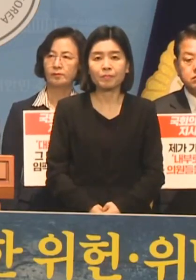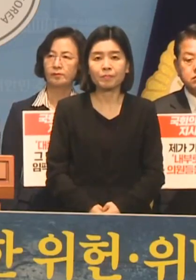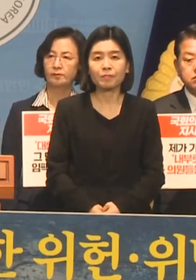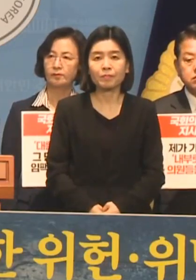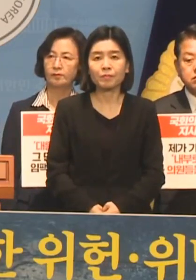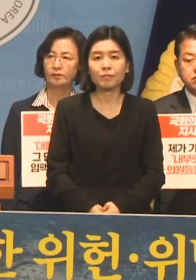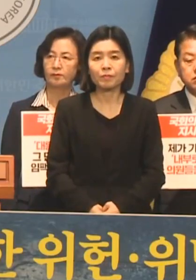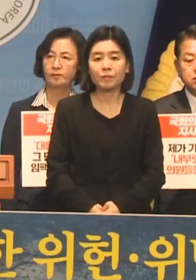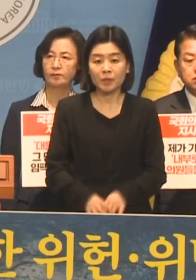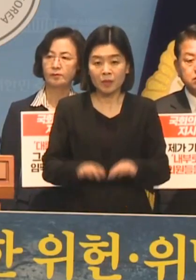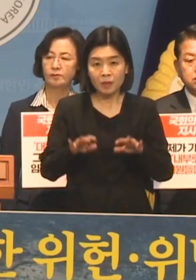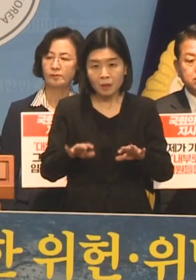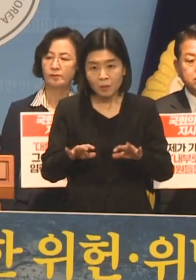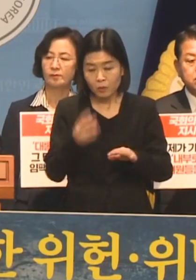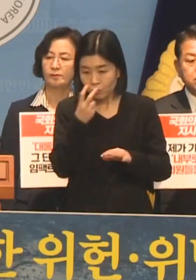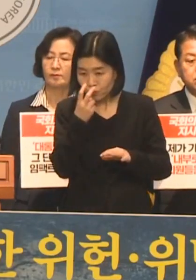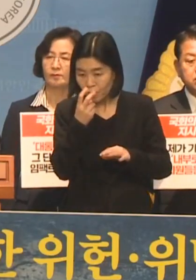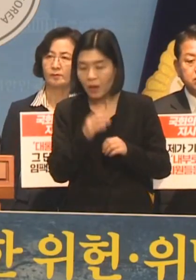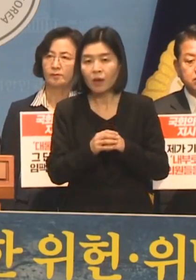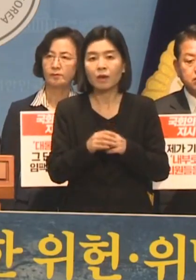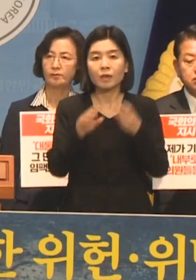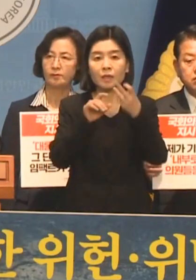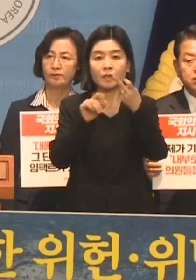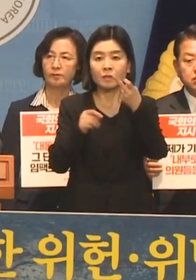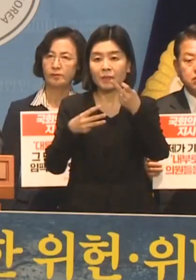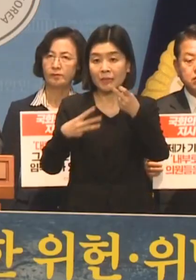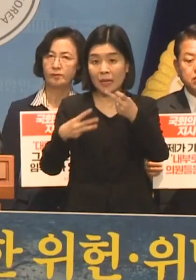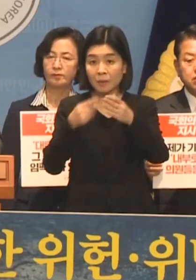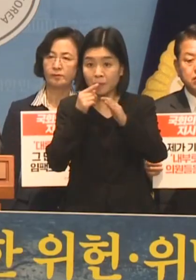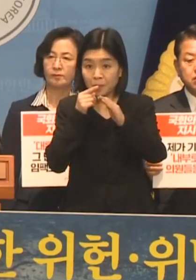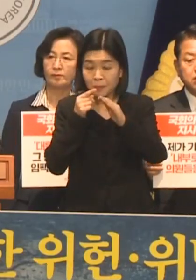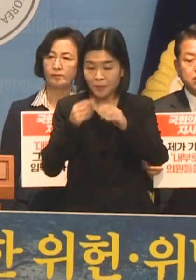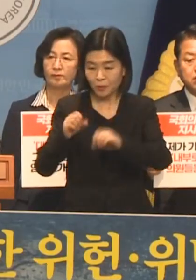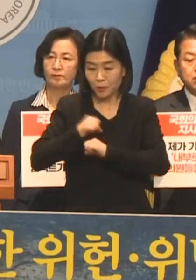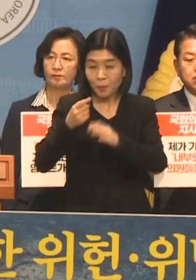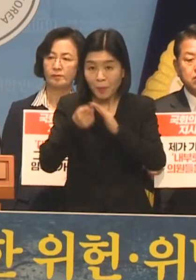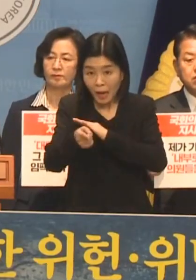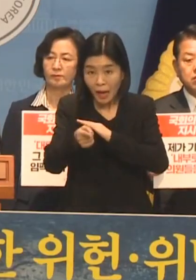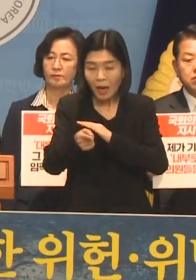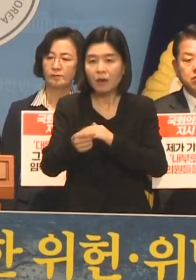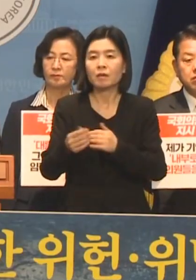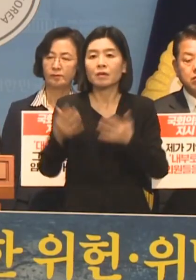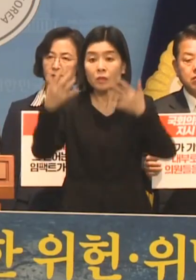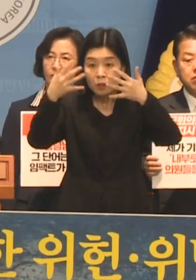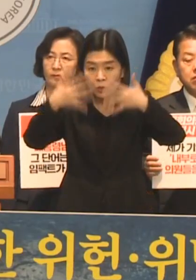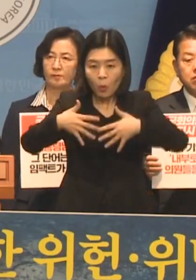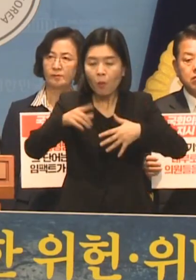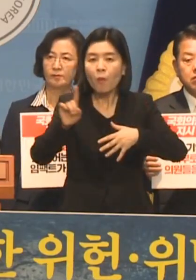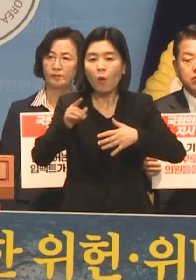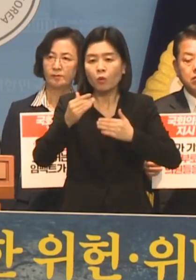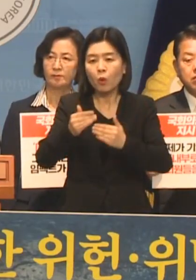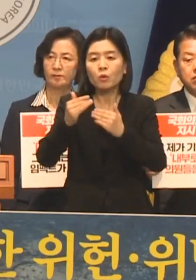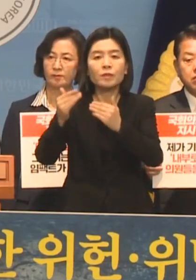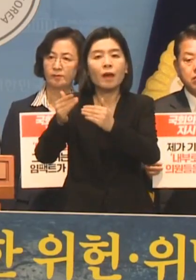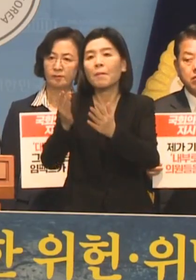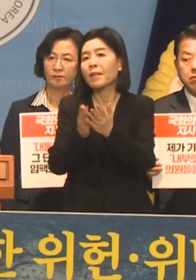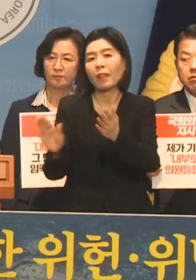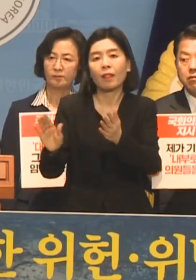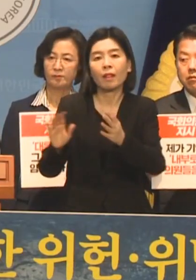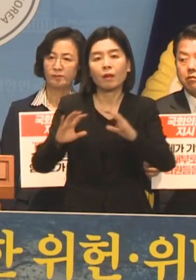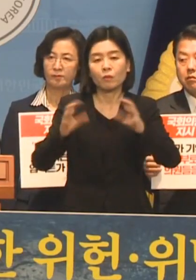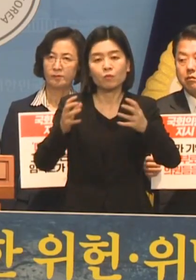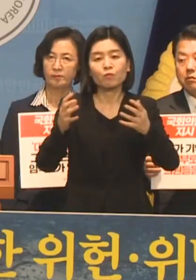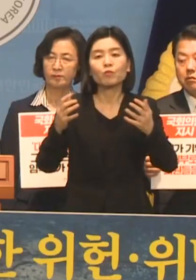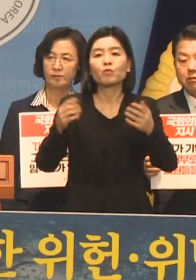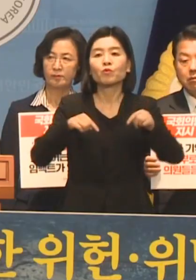특히 국조특위는 12.3 비상계엄이 선포 요건을 충족하지 못했고 선포 전 국무회의 심의 절차가 형행화되는